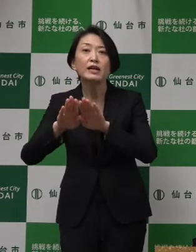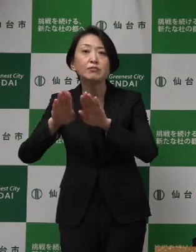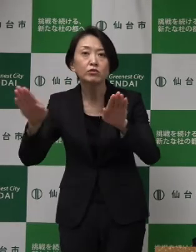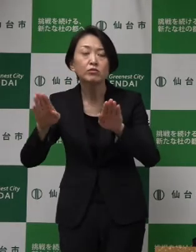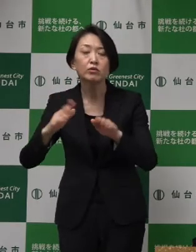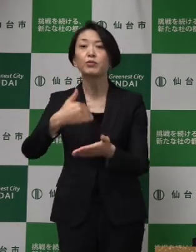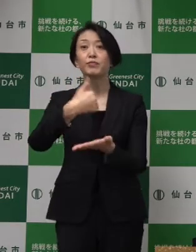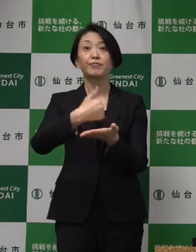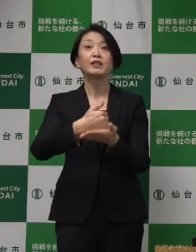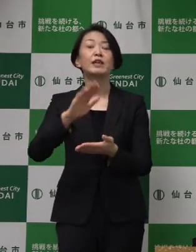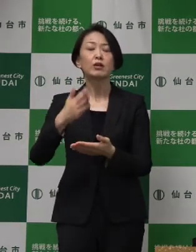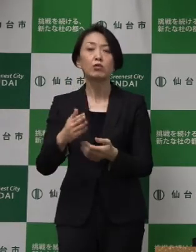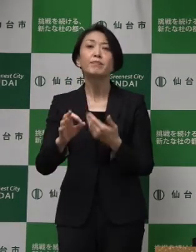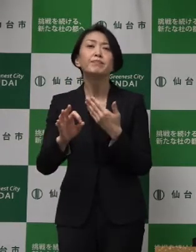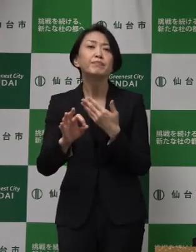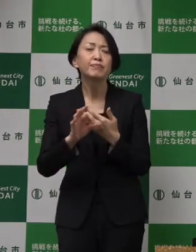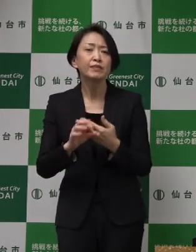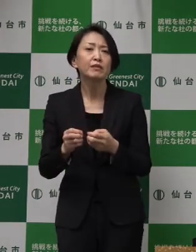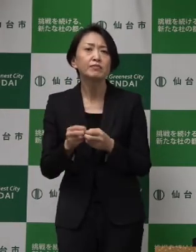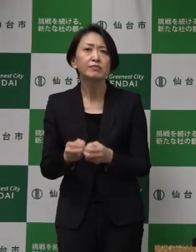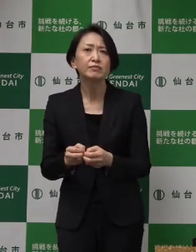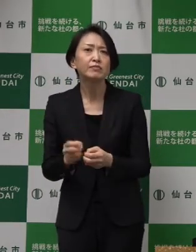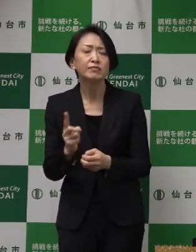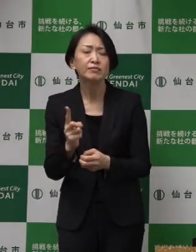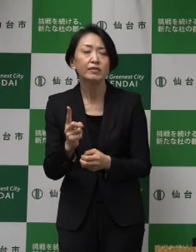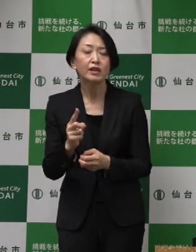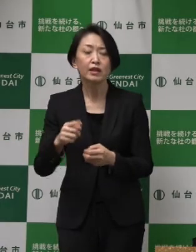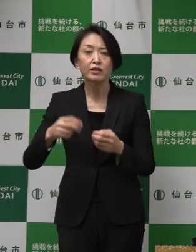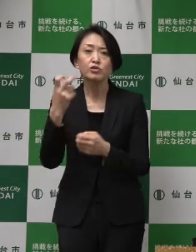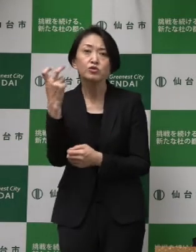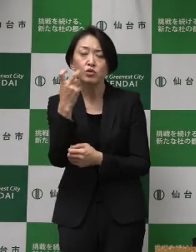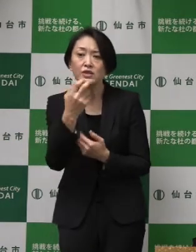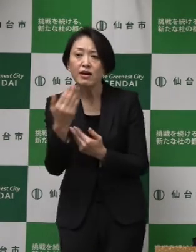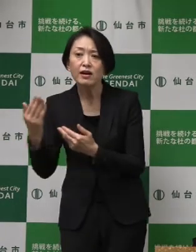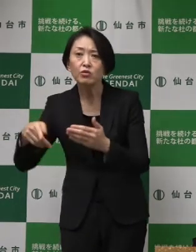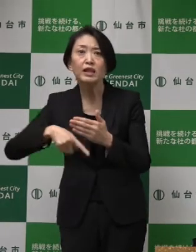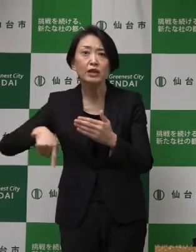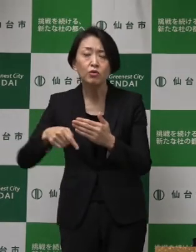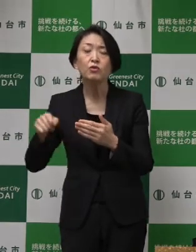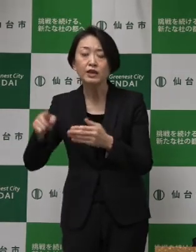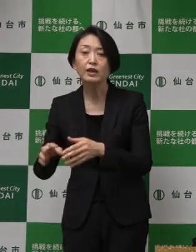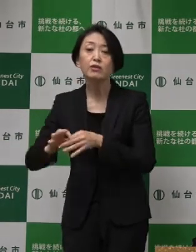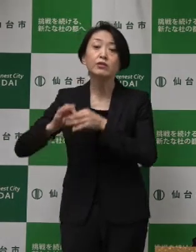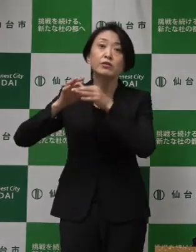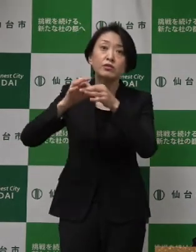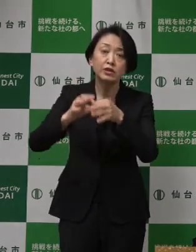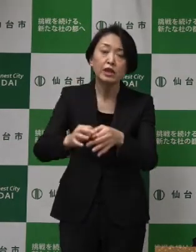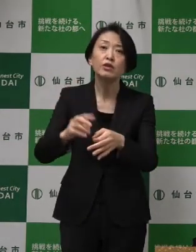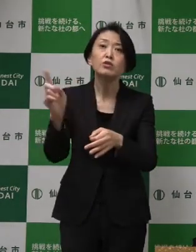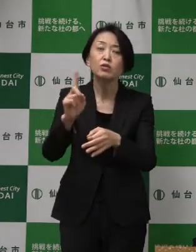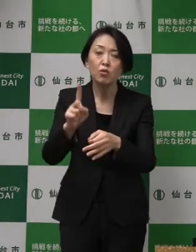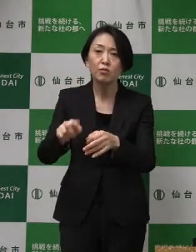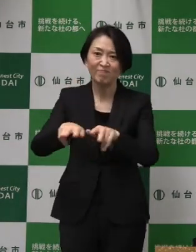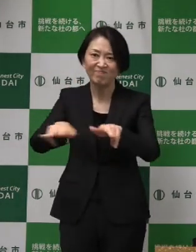、具体的にはどんなところを質問してどういう調査につなげてどういう施策に生かしていくのかという具体的なポ